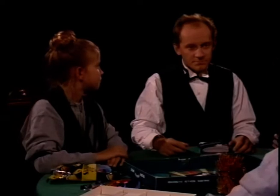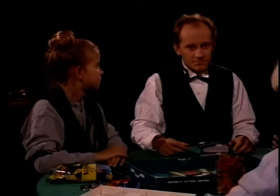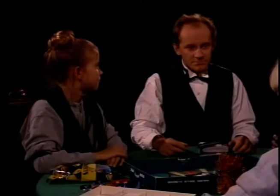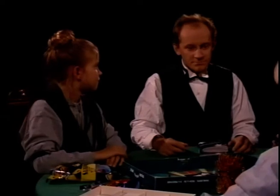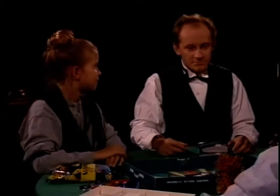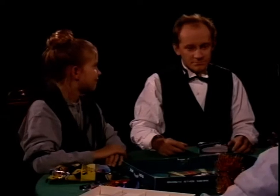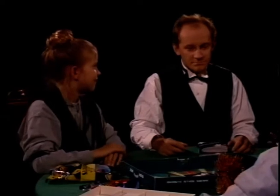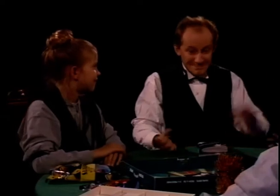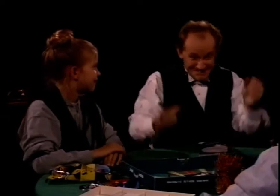Thomas. Ja.